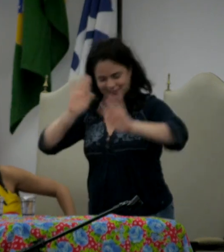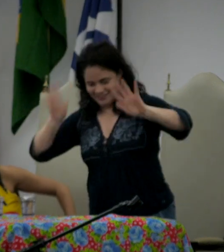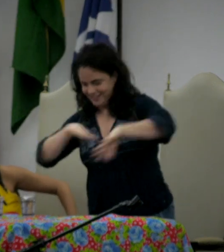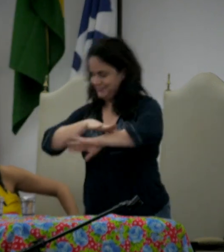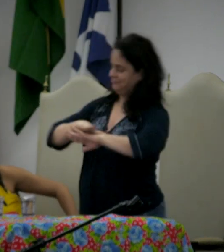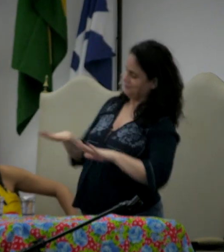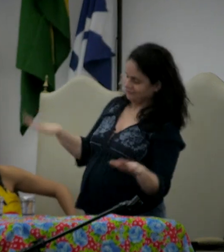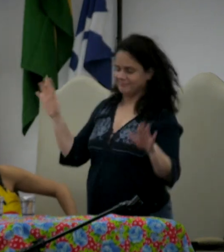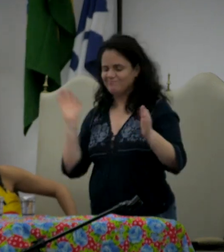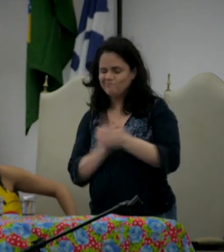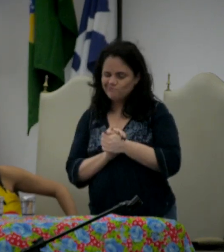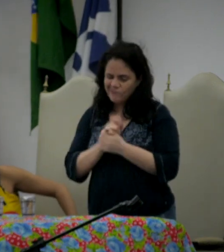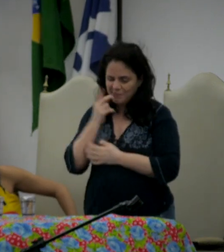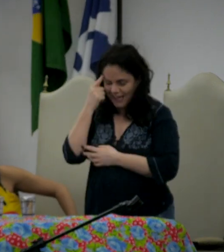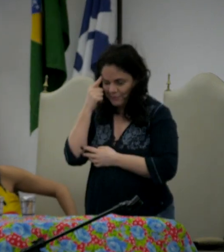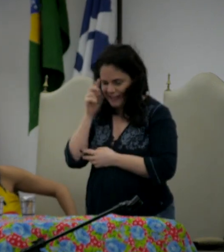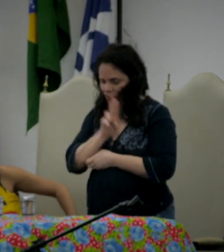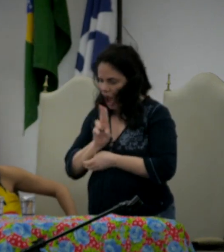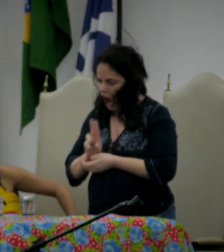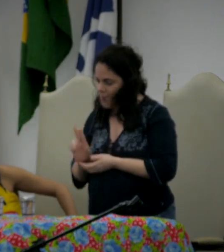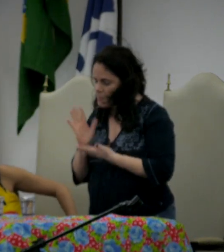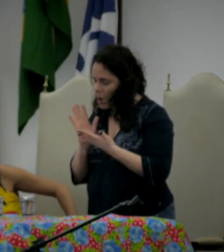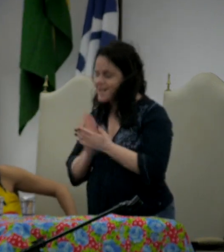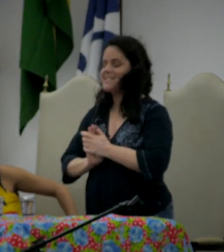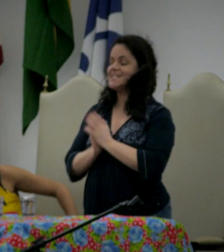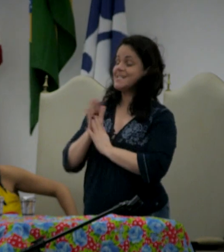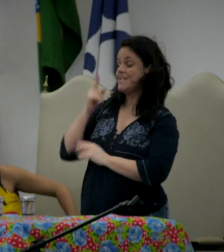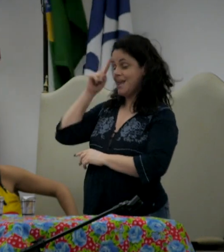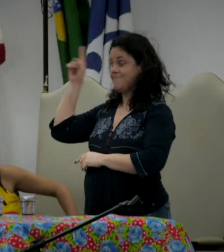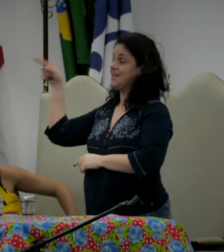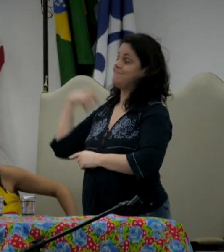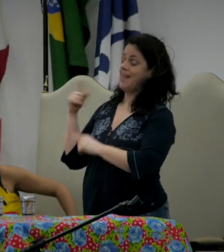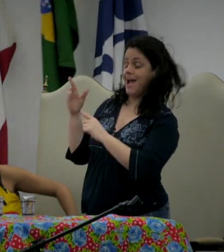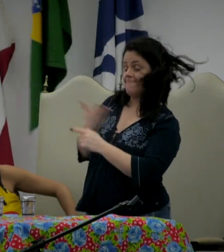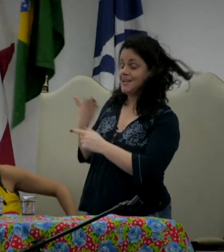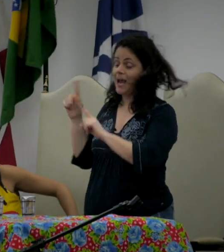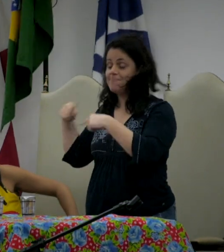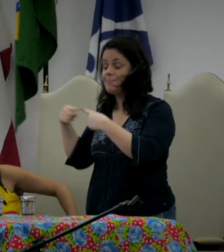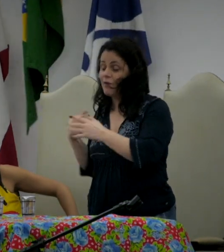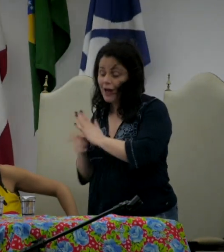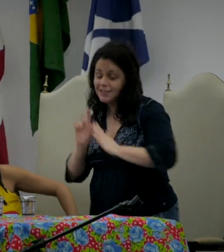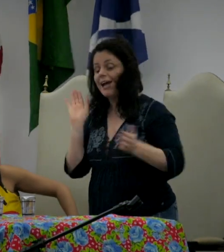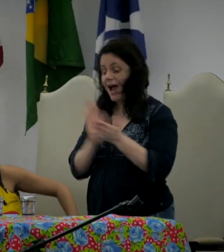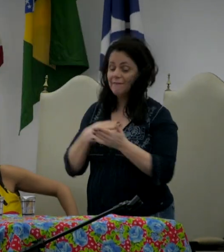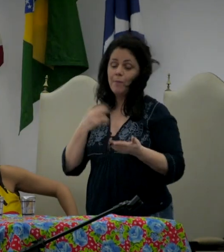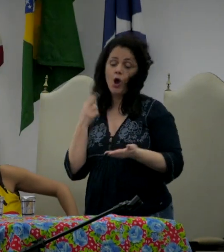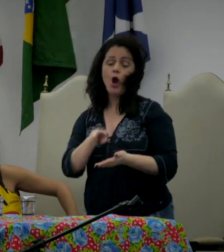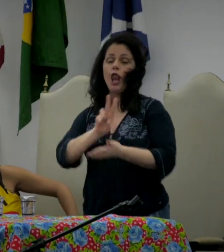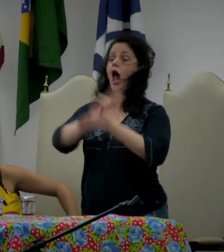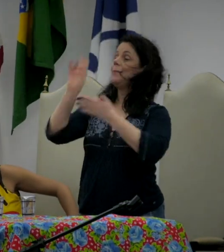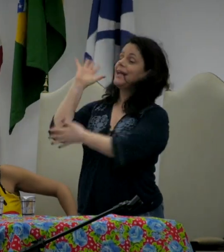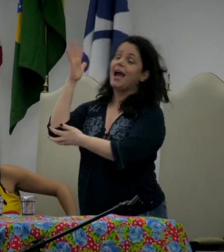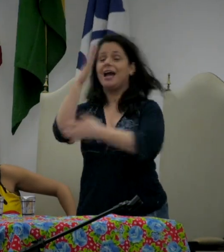informação e consegui terminar o meu doutorado. Então, quando eu estava terminando de escrever, eu lembrei dessa provocação da minha amiga e